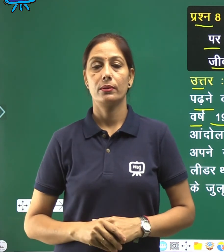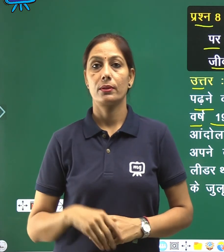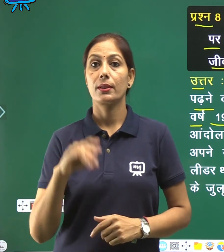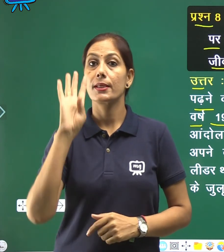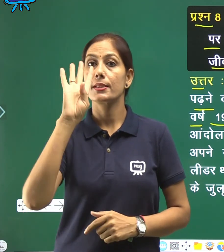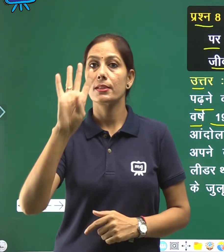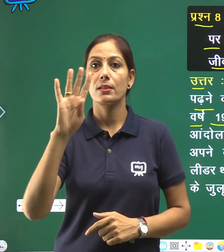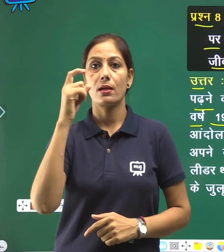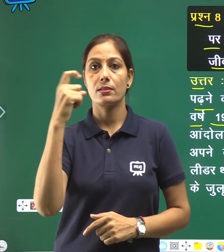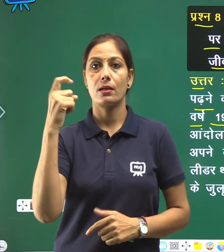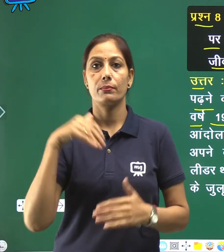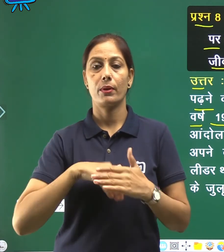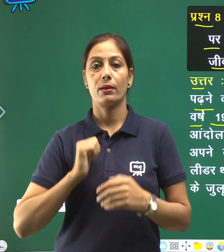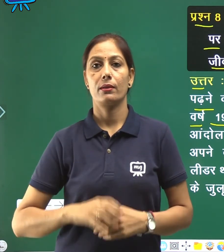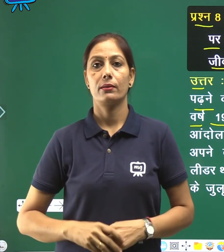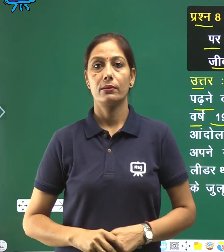1946-47 में